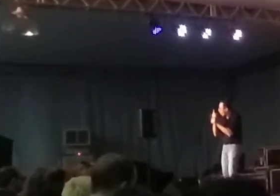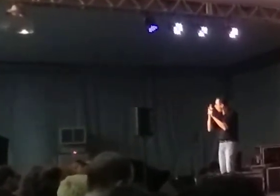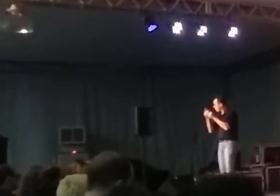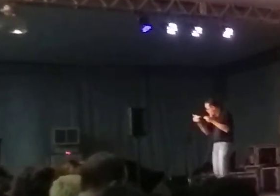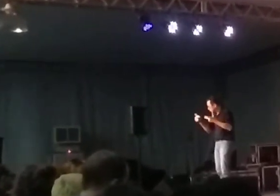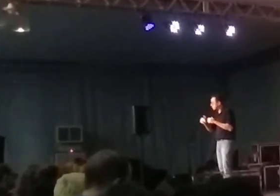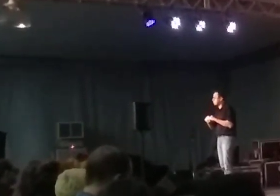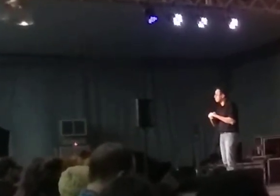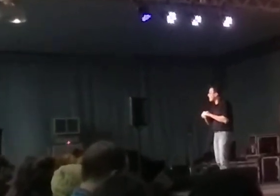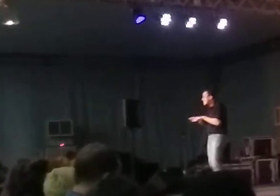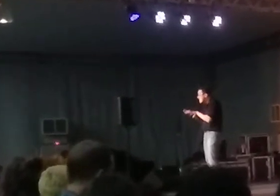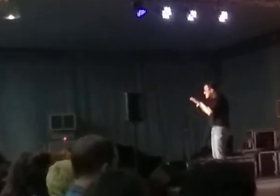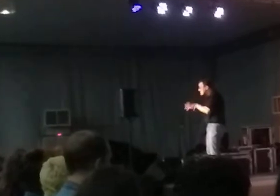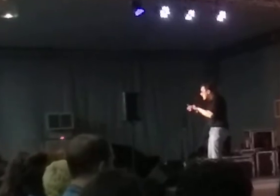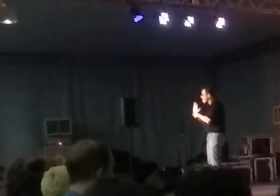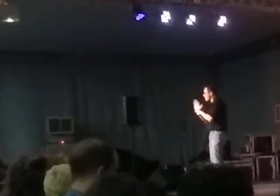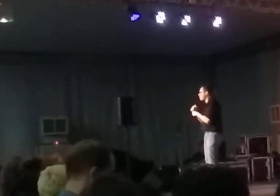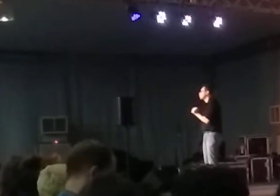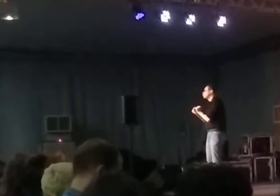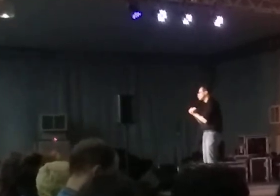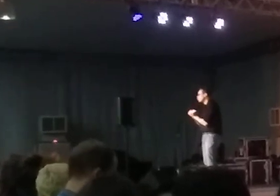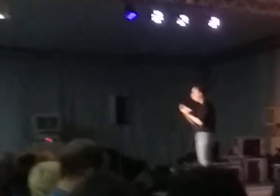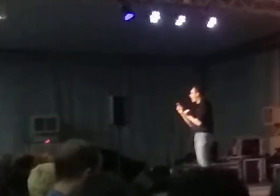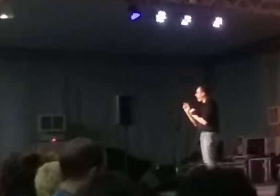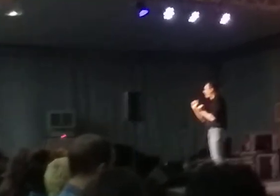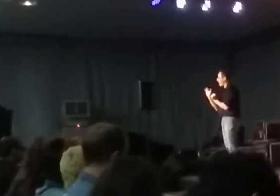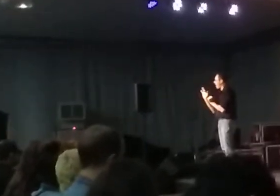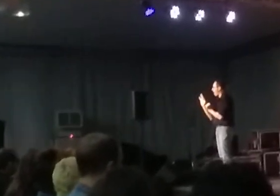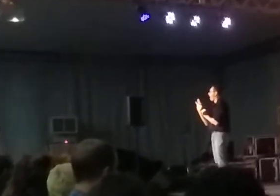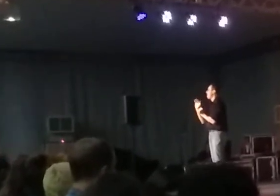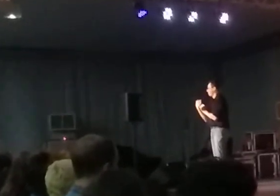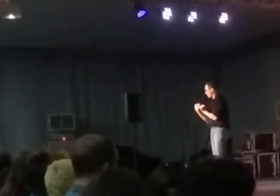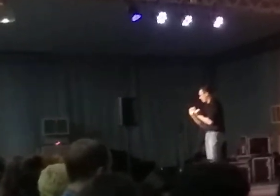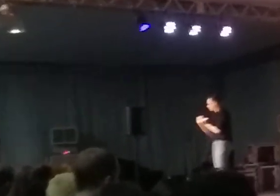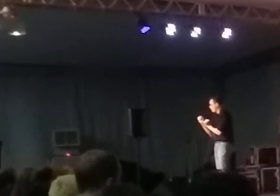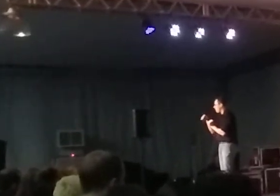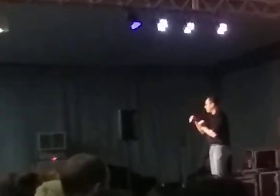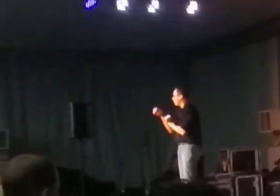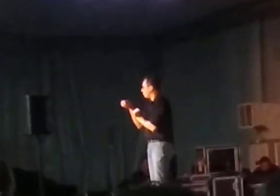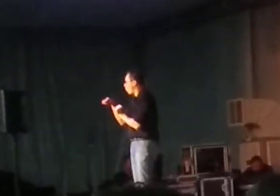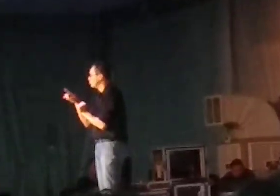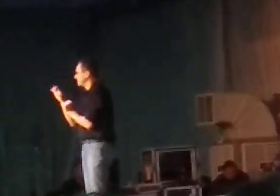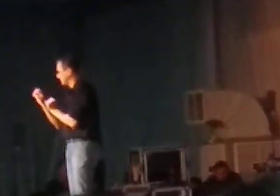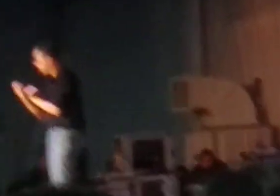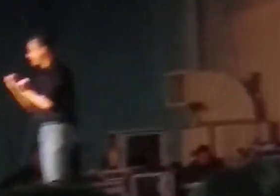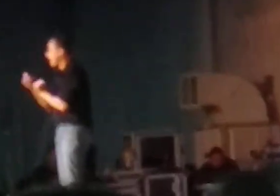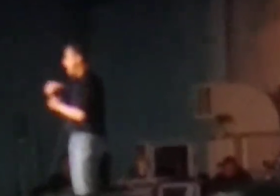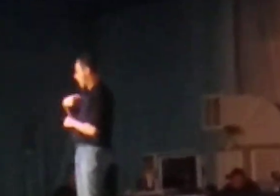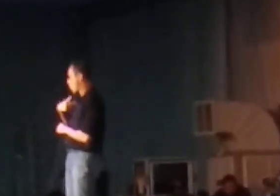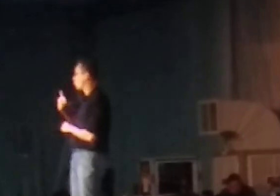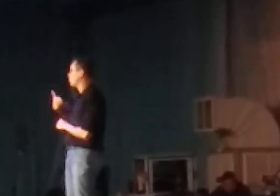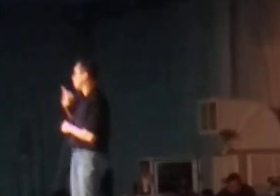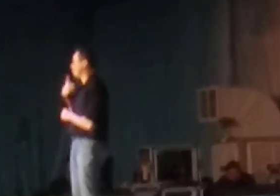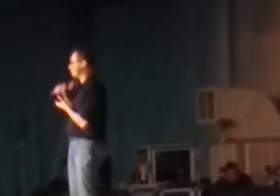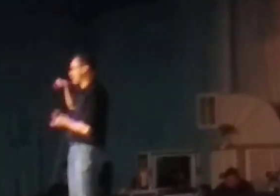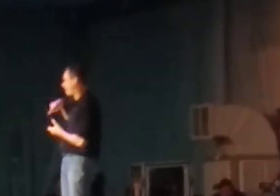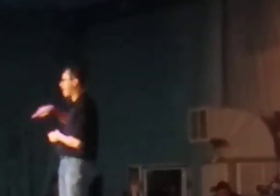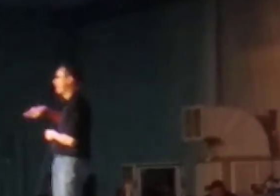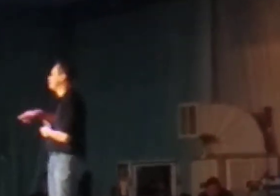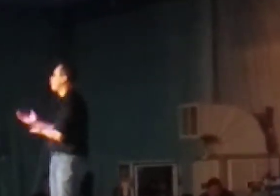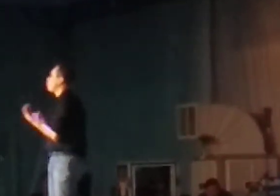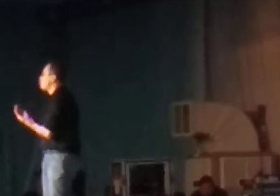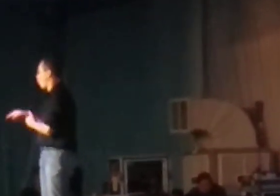fui escrever junto com o Rafa Montes. Gente, eu tenho 62, o Rafael tem 32, tá? O que significa?